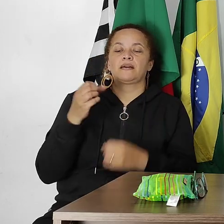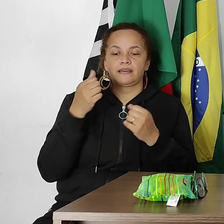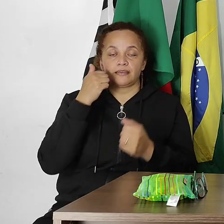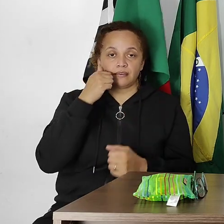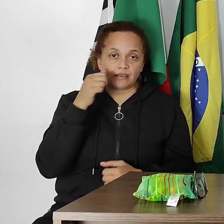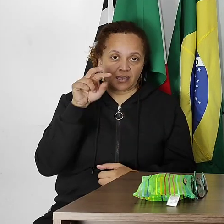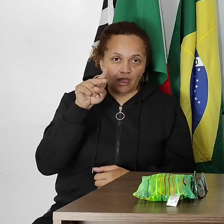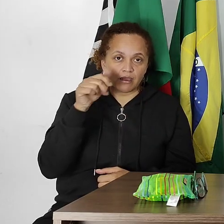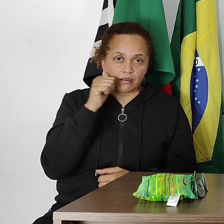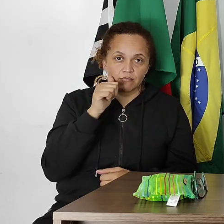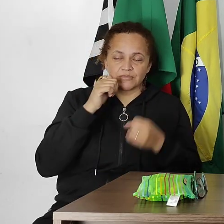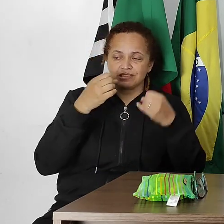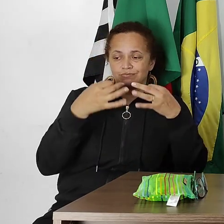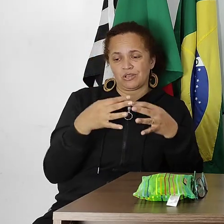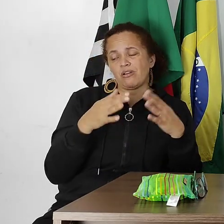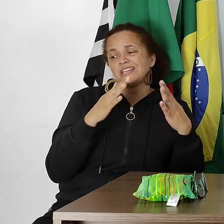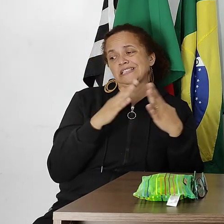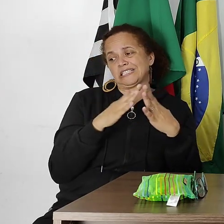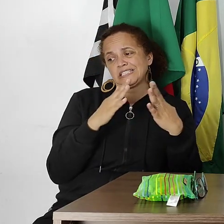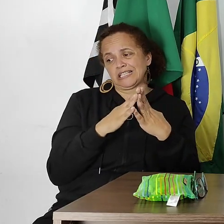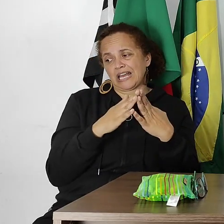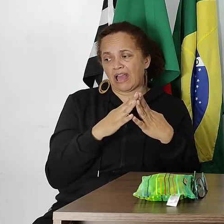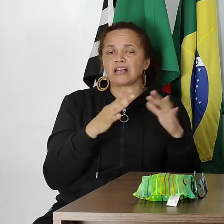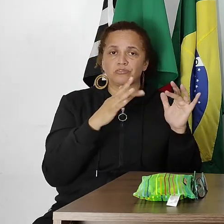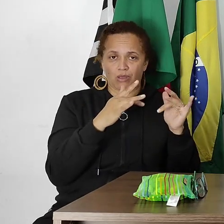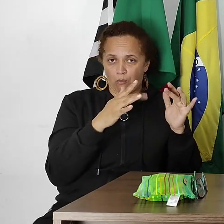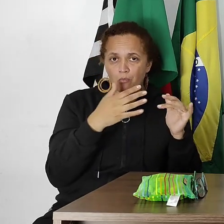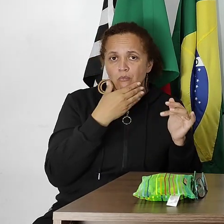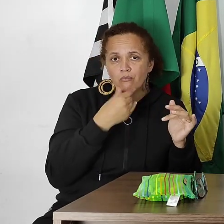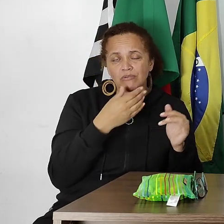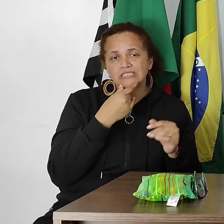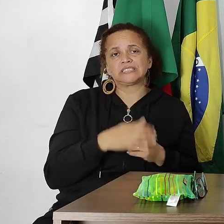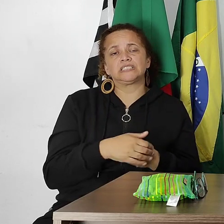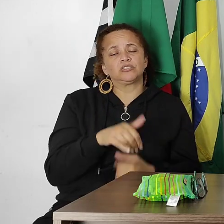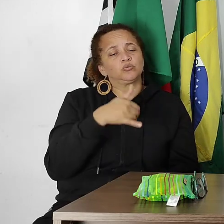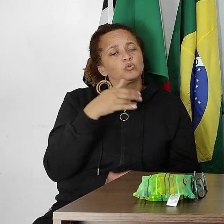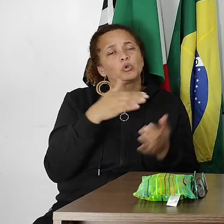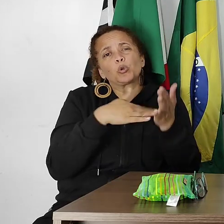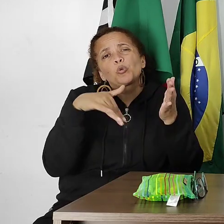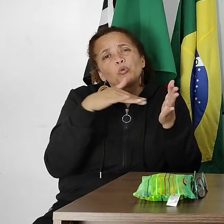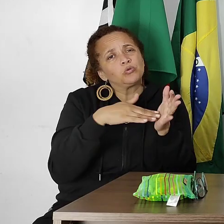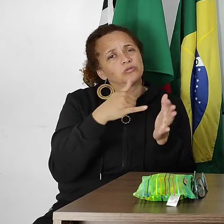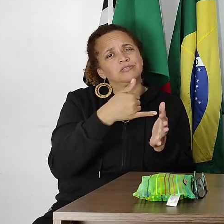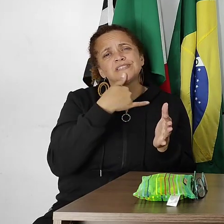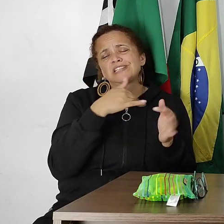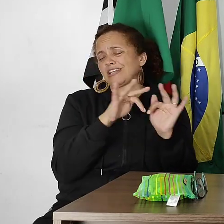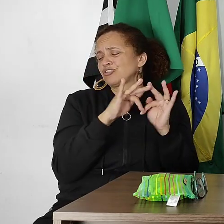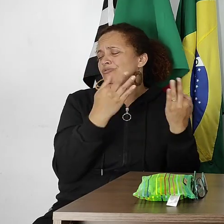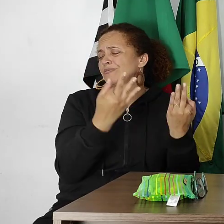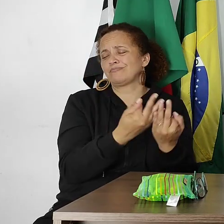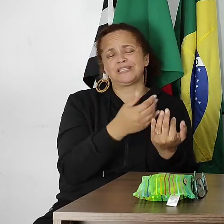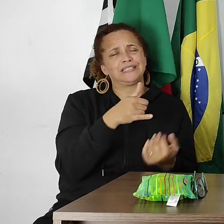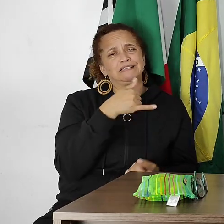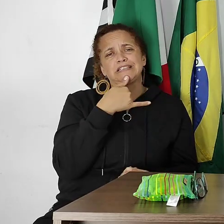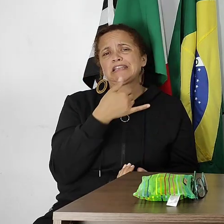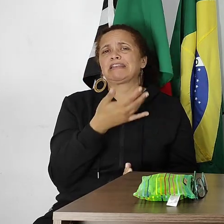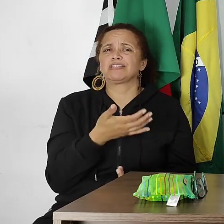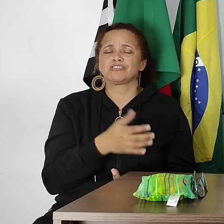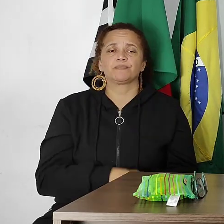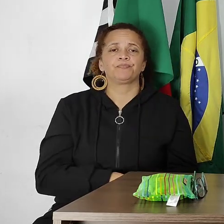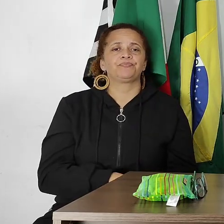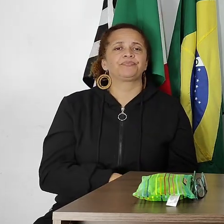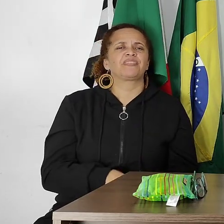casa. Falei, tá bom. Aí, a partir desse momento, eu falei assim, eu não quero mais saber. Eu não quero,